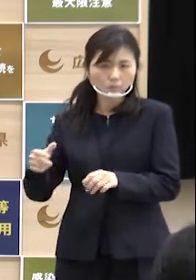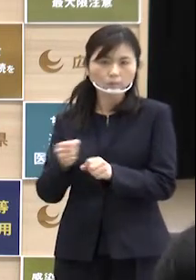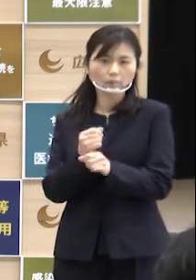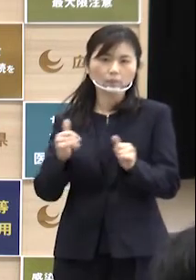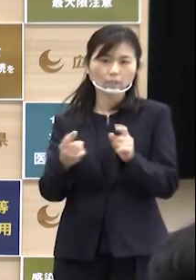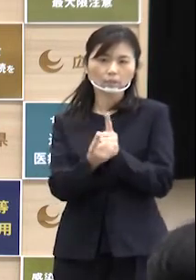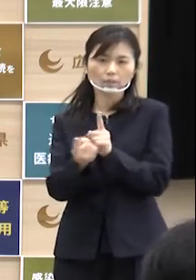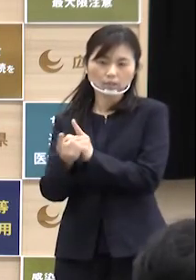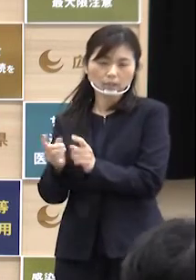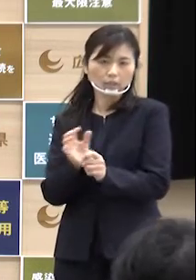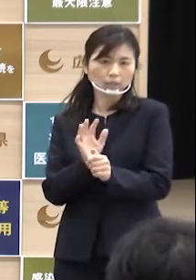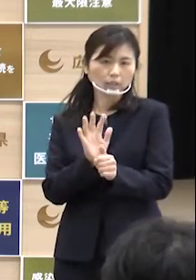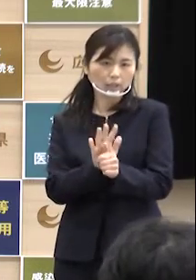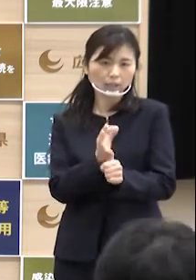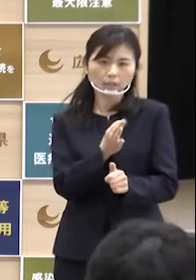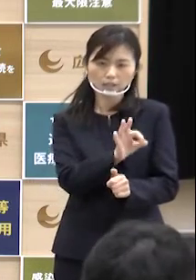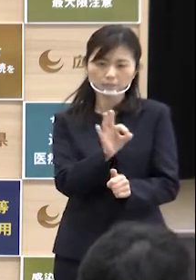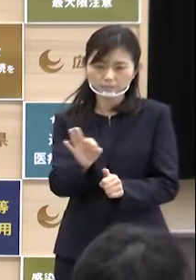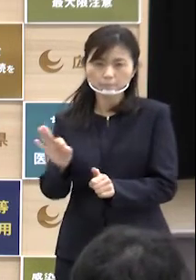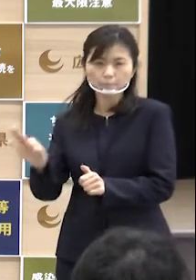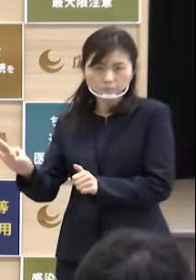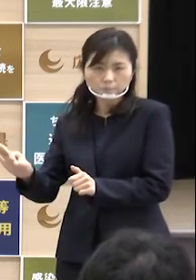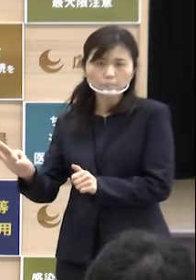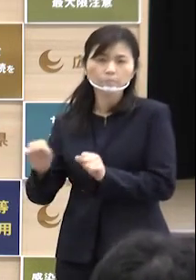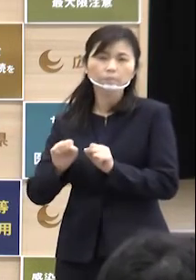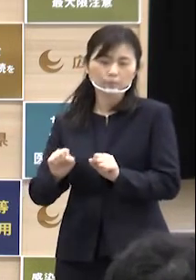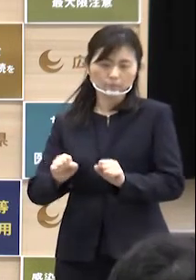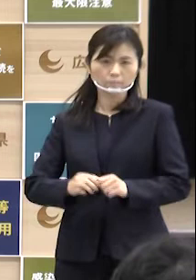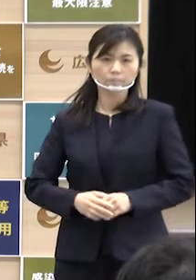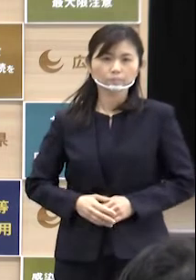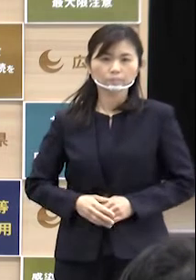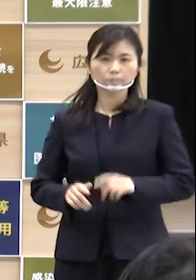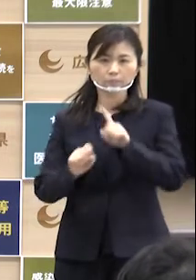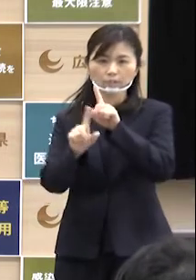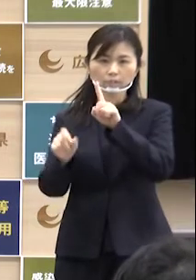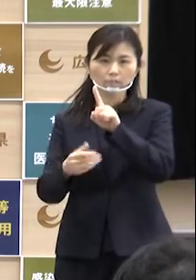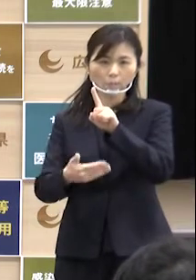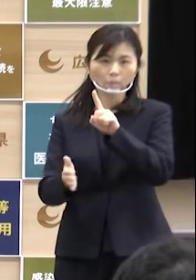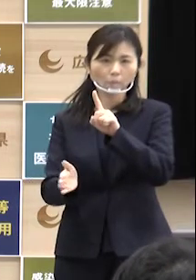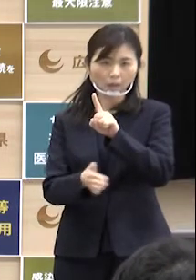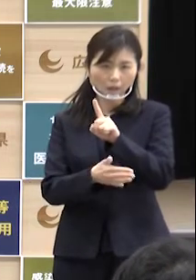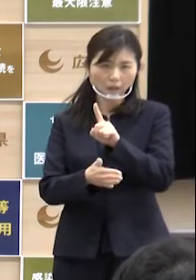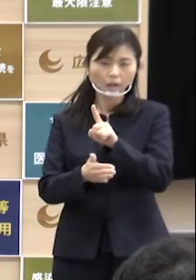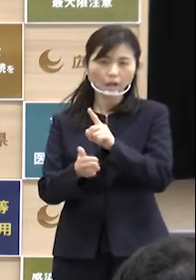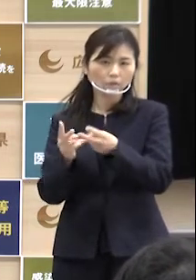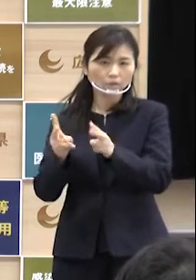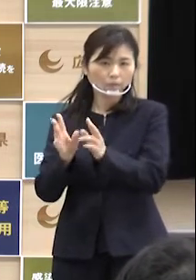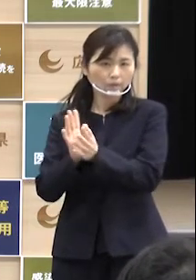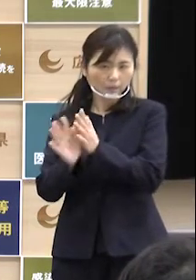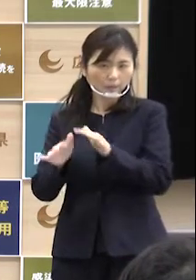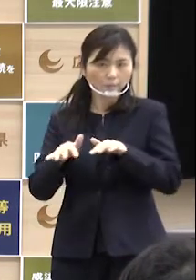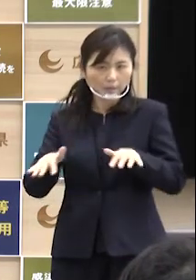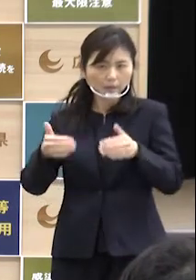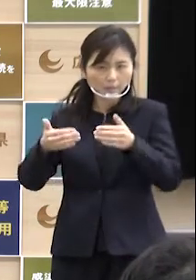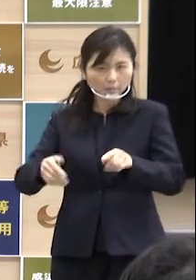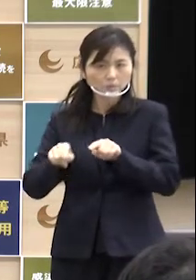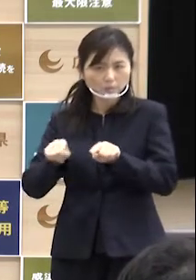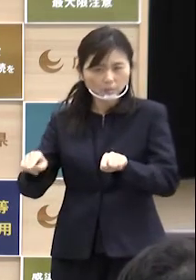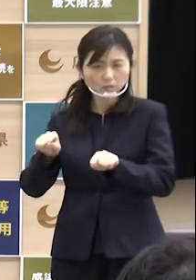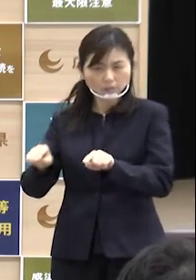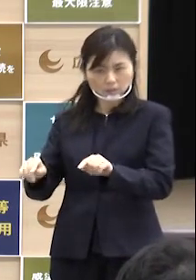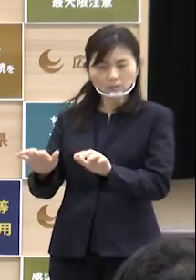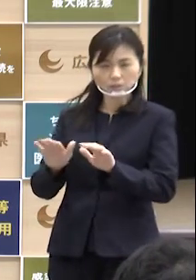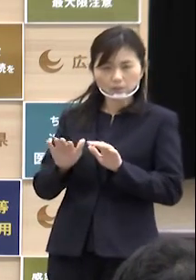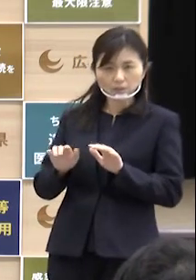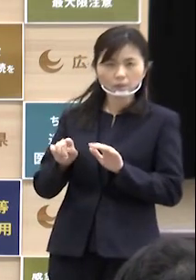ところであります。1月9日から県ではまん延防止等重点措置の適用を受けて、飲食店等に